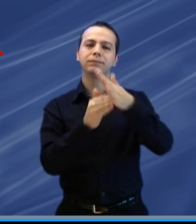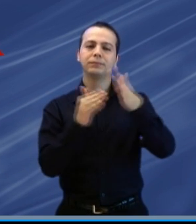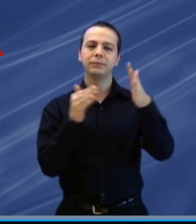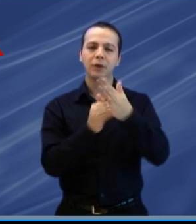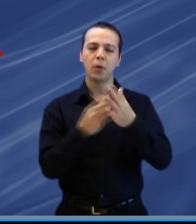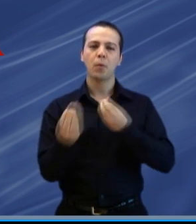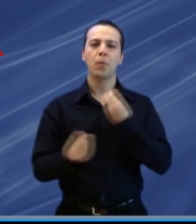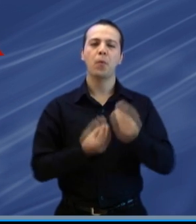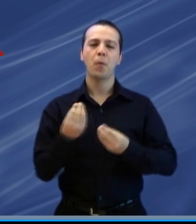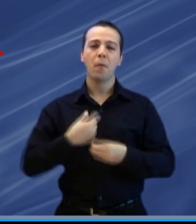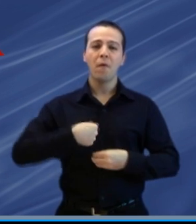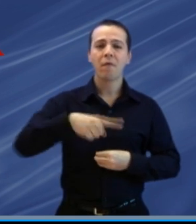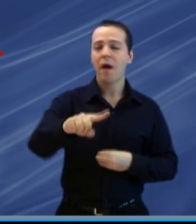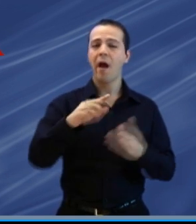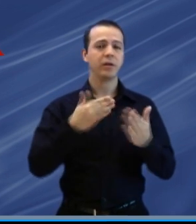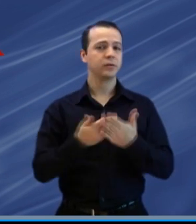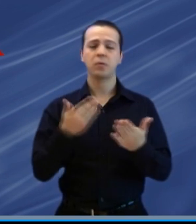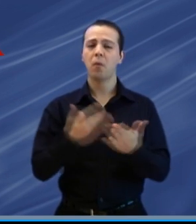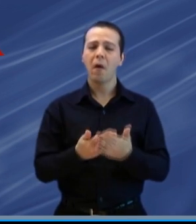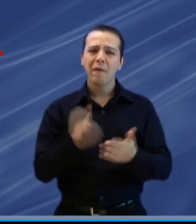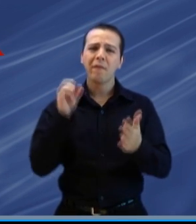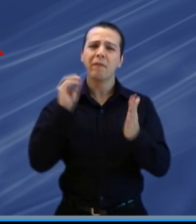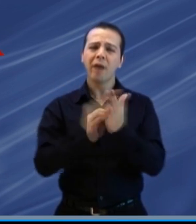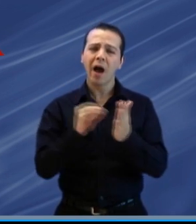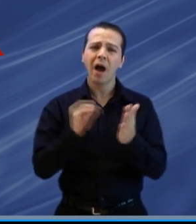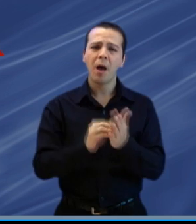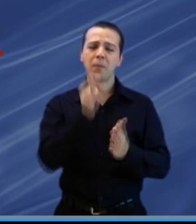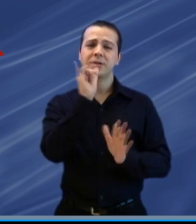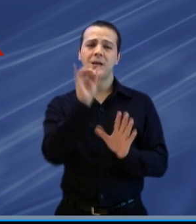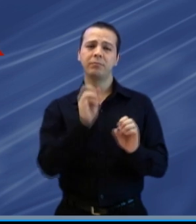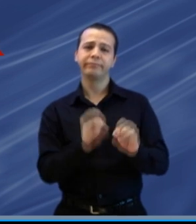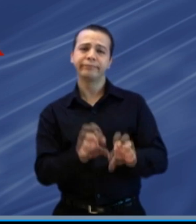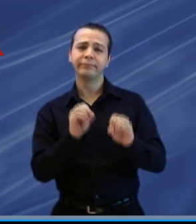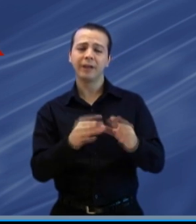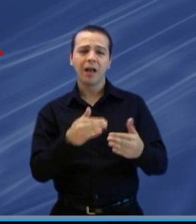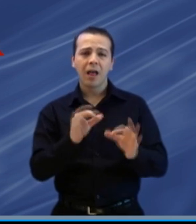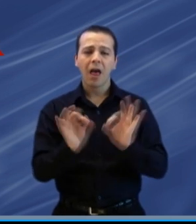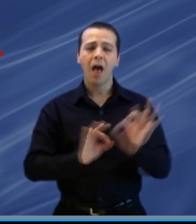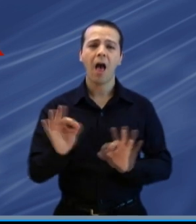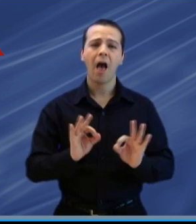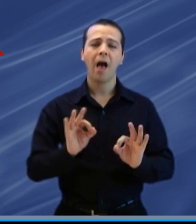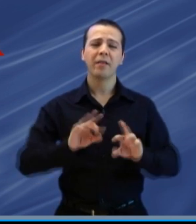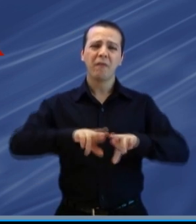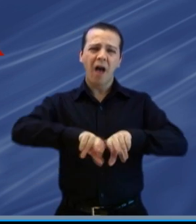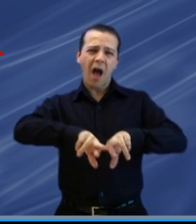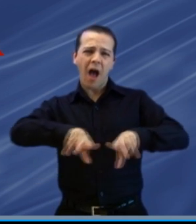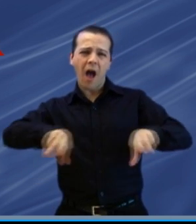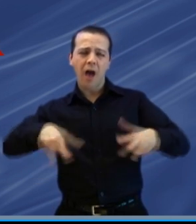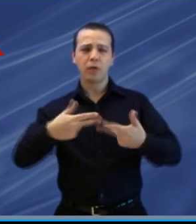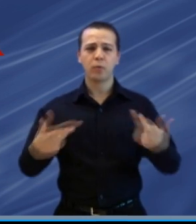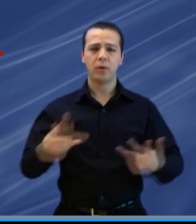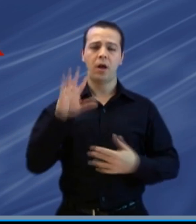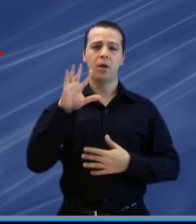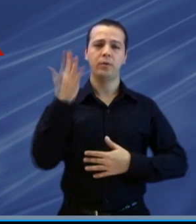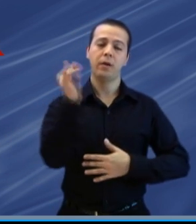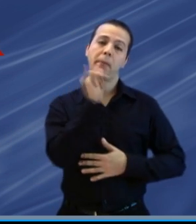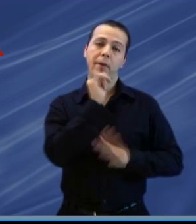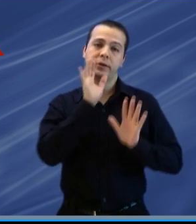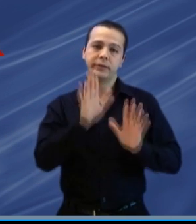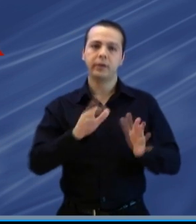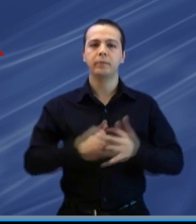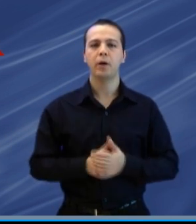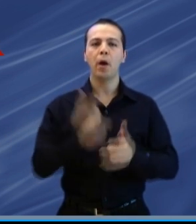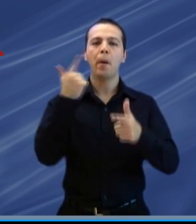sistema educacional, não vão à escola, não se educam por várias questões, inclusive